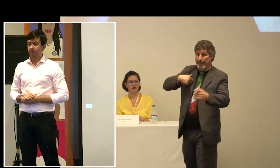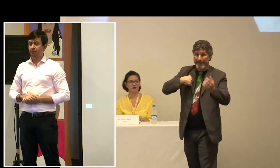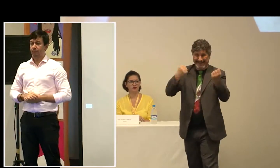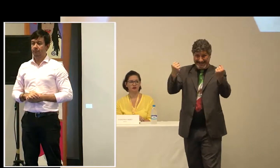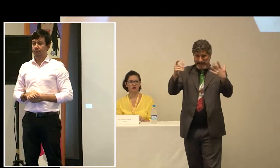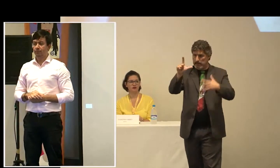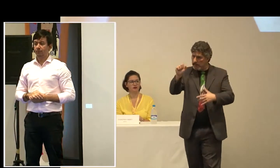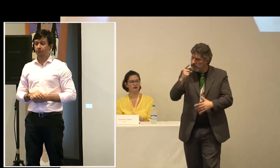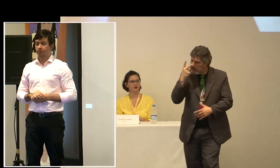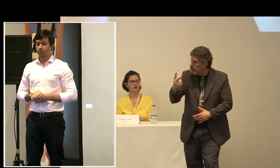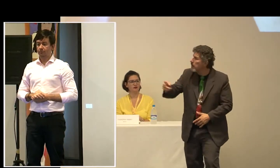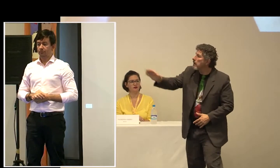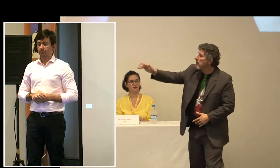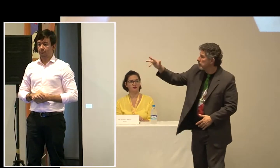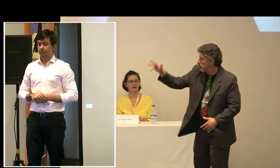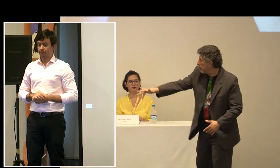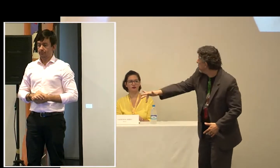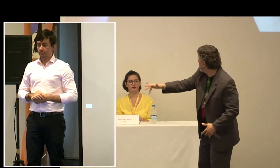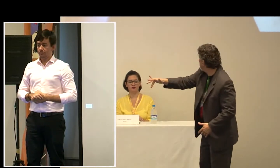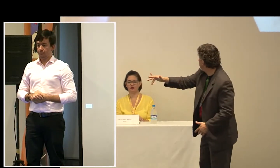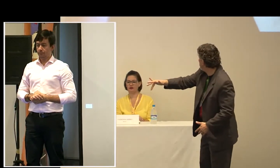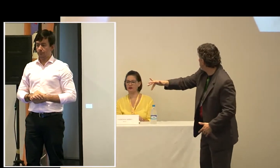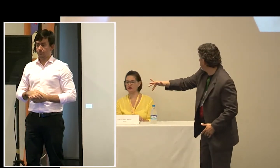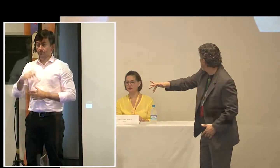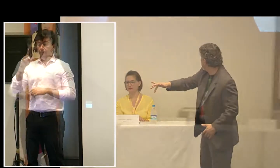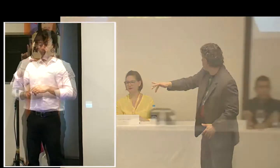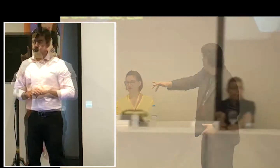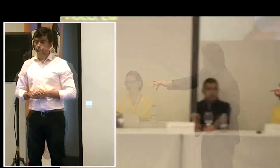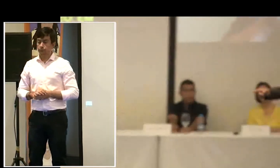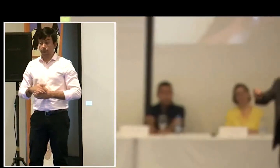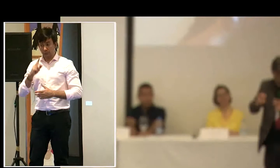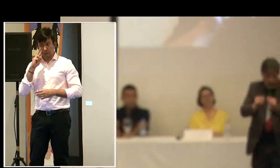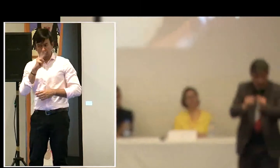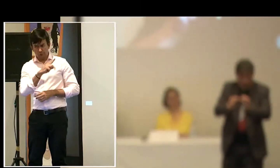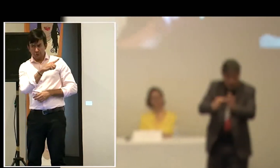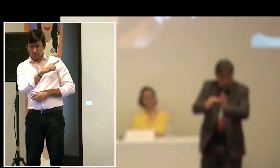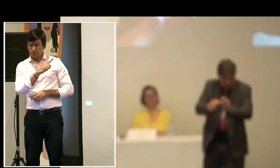E nós podemos ver a importância desse trabalho.